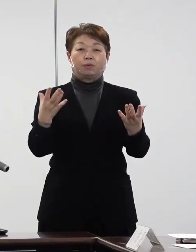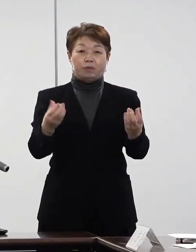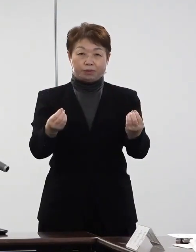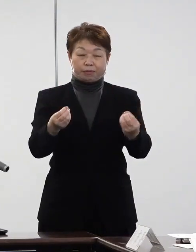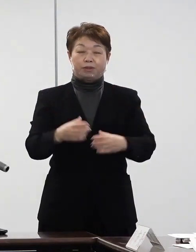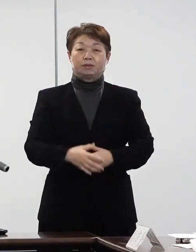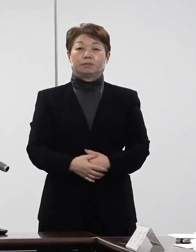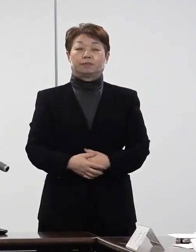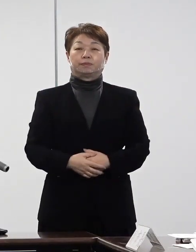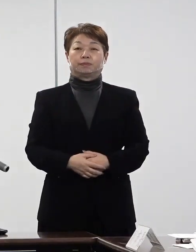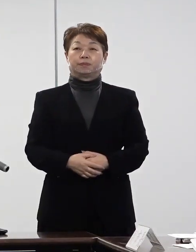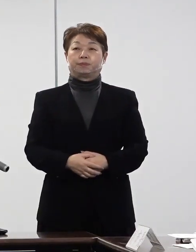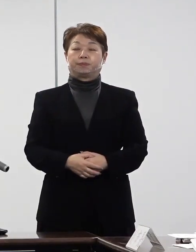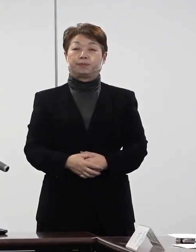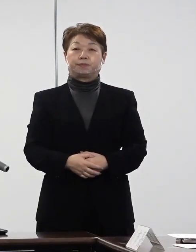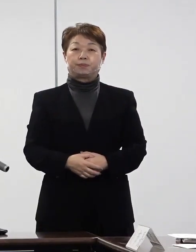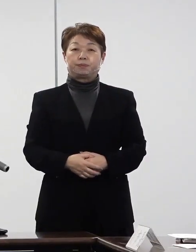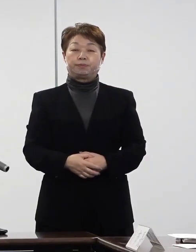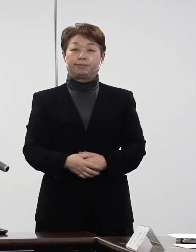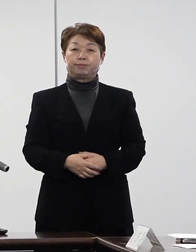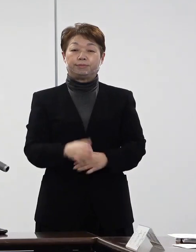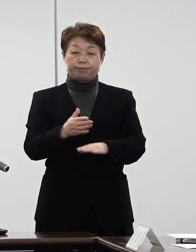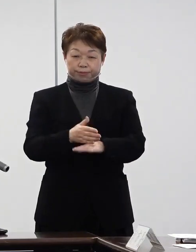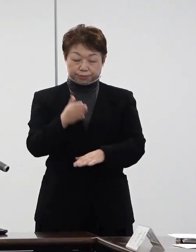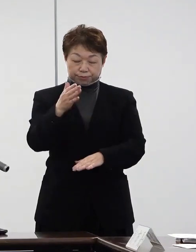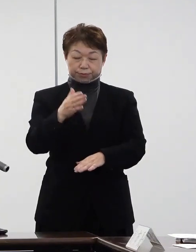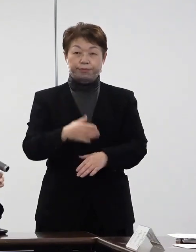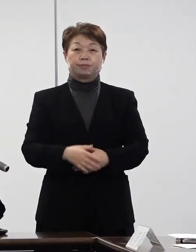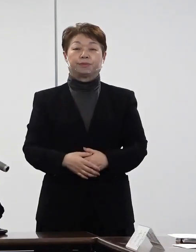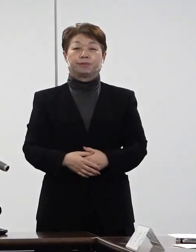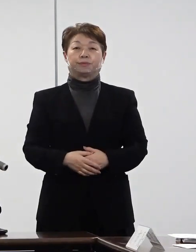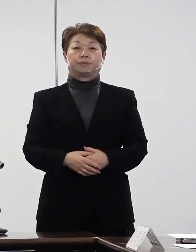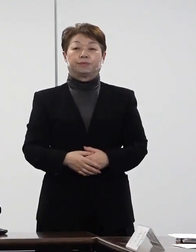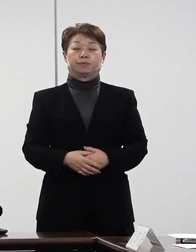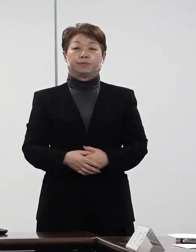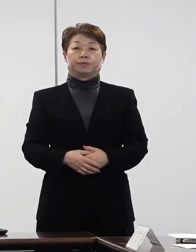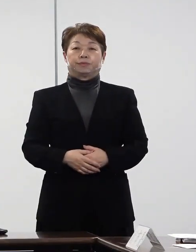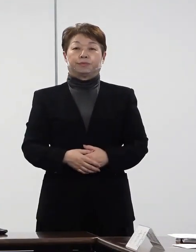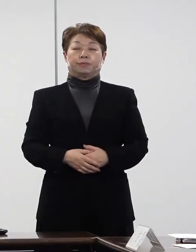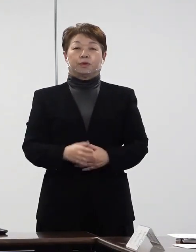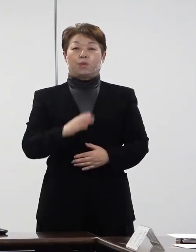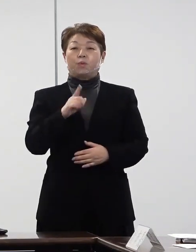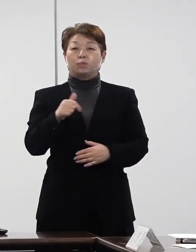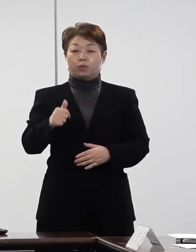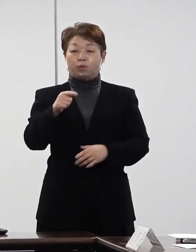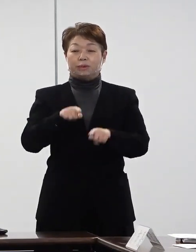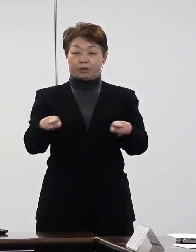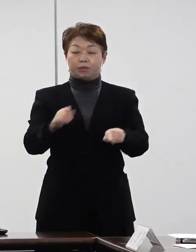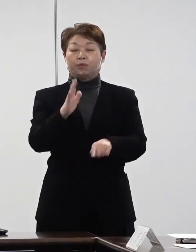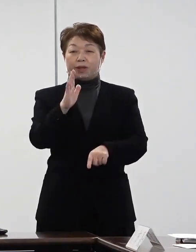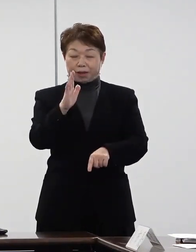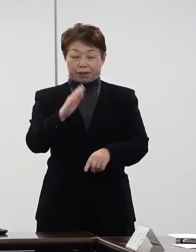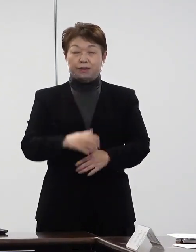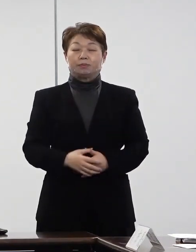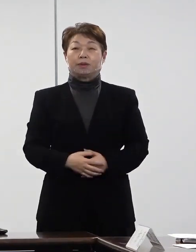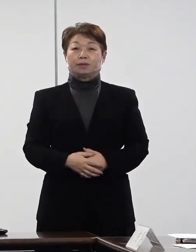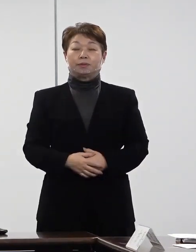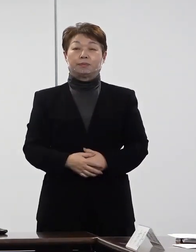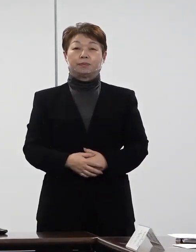。 はい、ありがとうございました。それでは本部長、指示をお願いします。